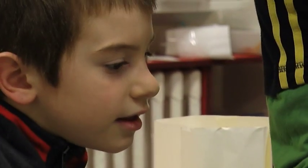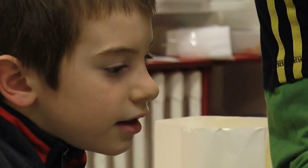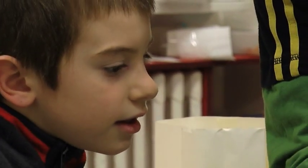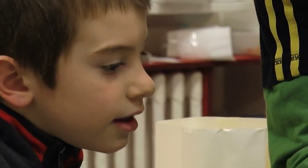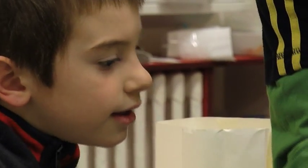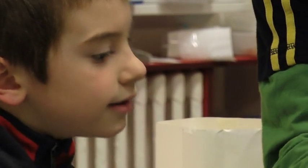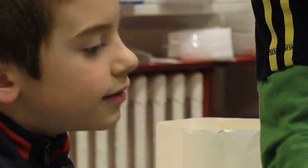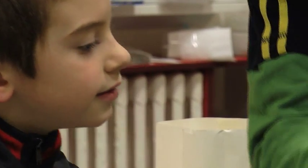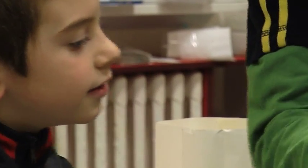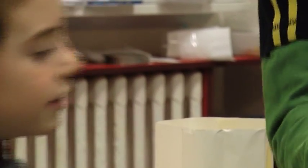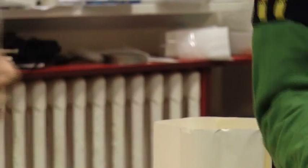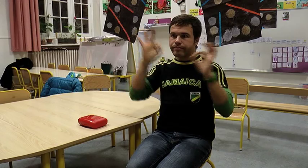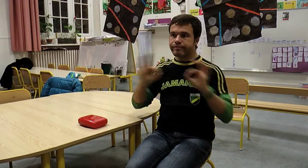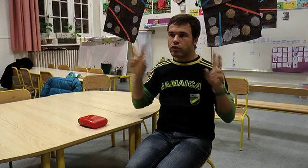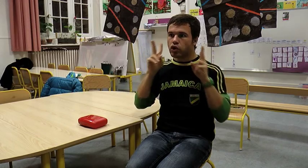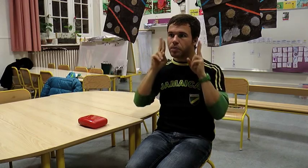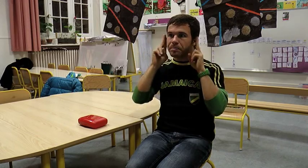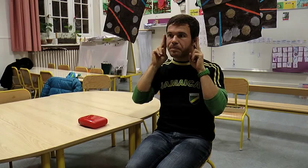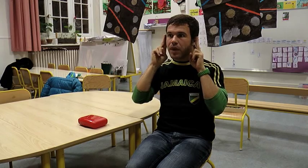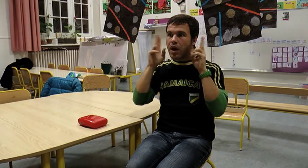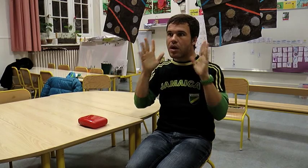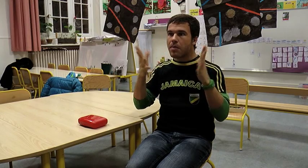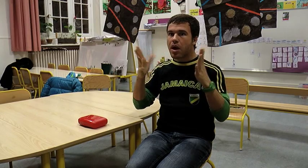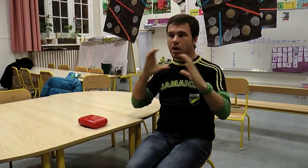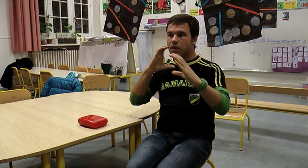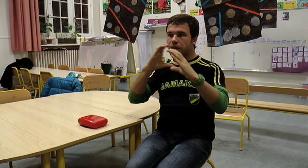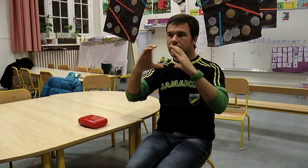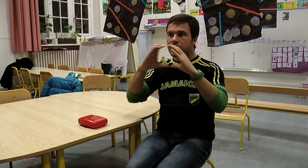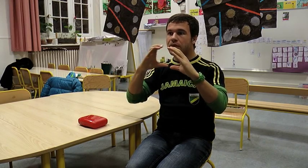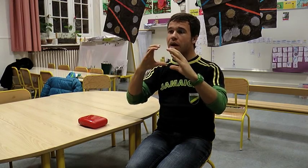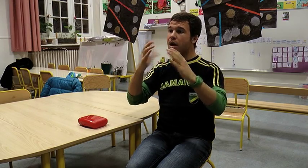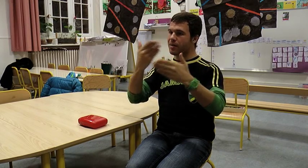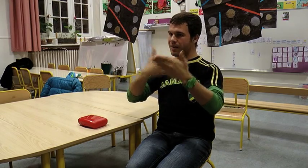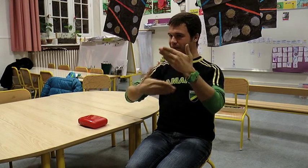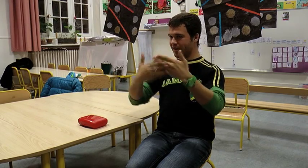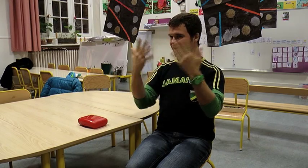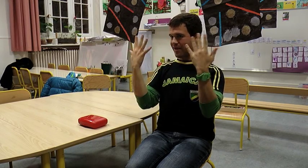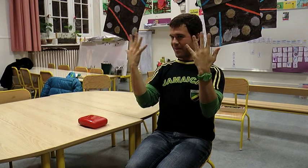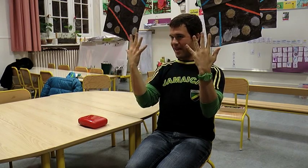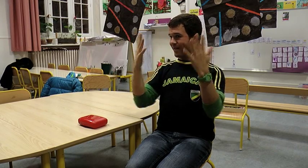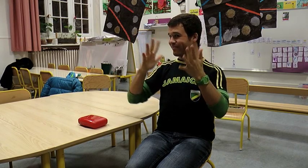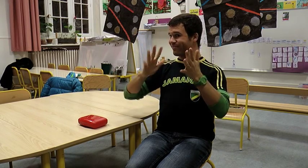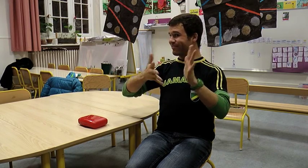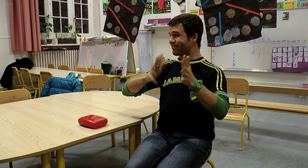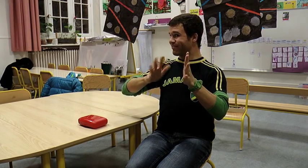Un humain qui n'entend rien, comment il peut communiquer? Par les mains.